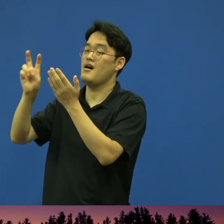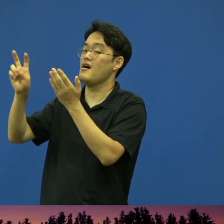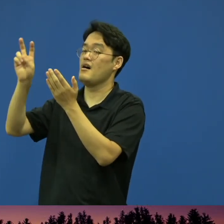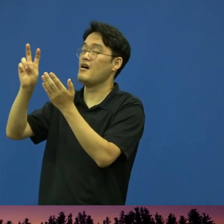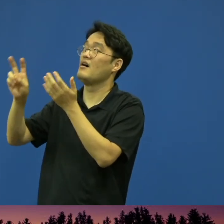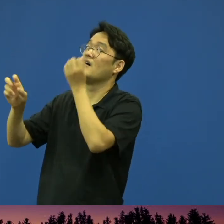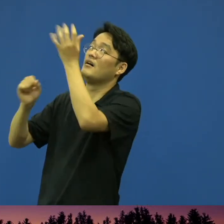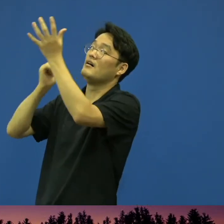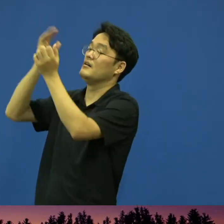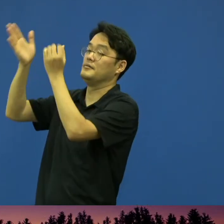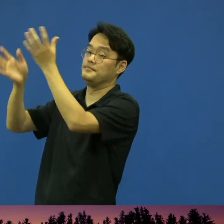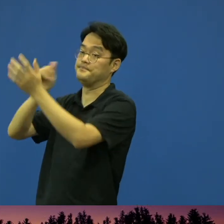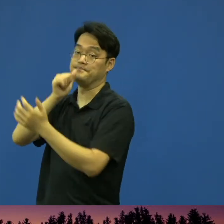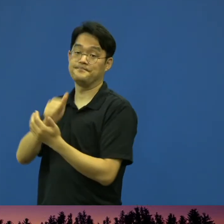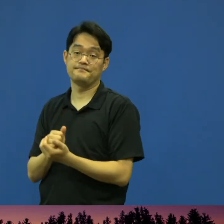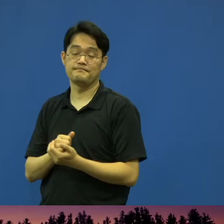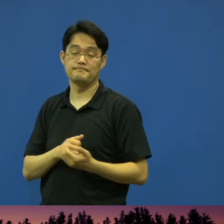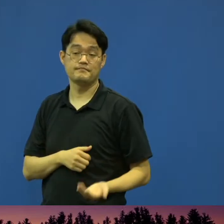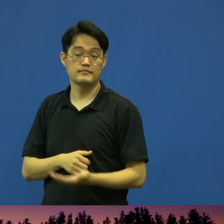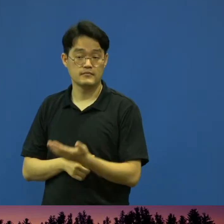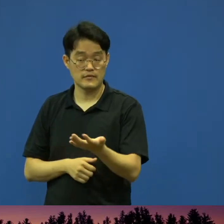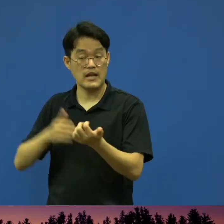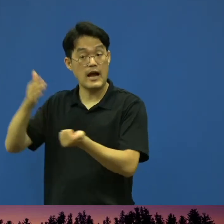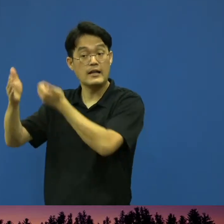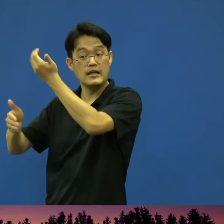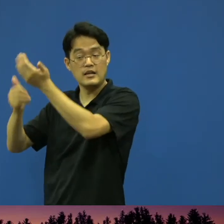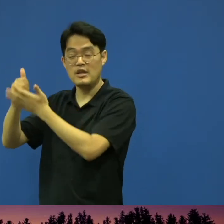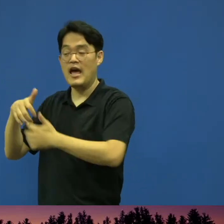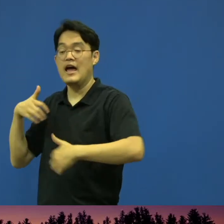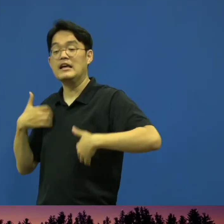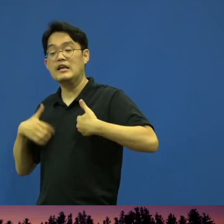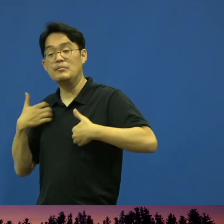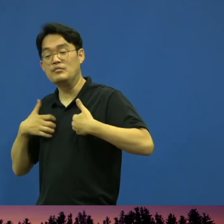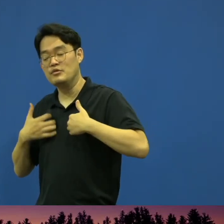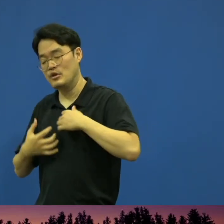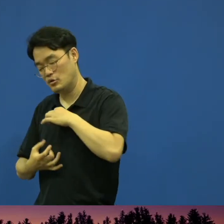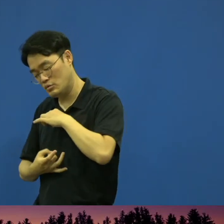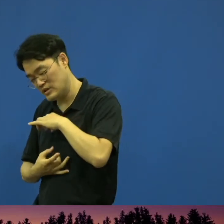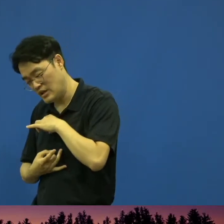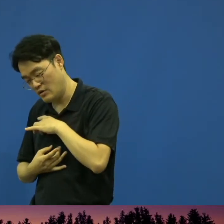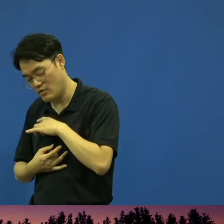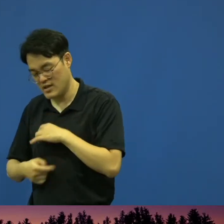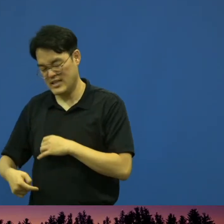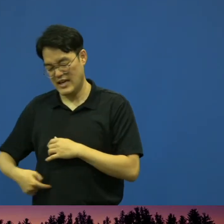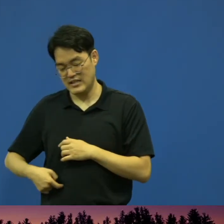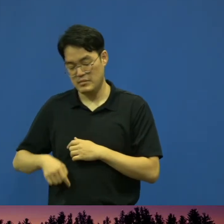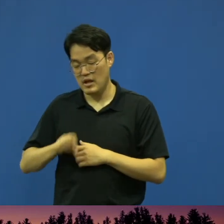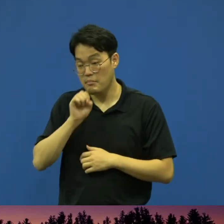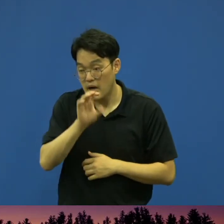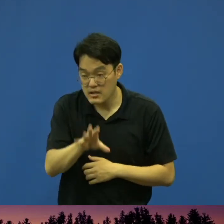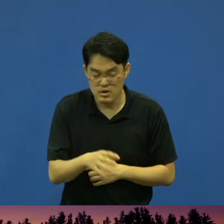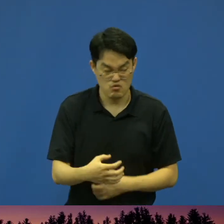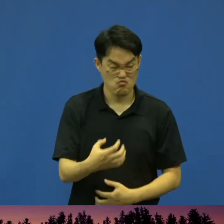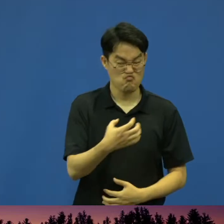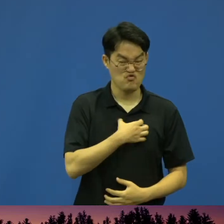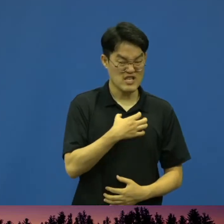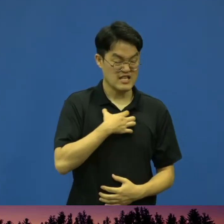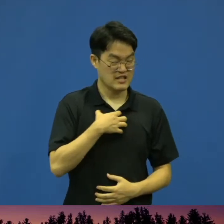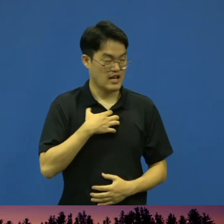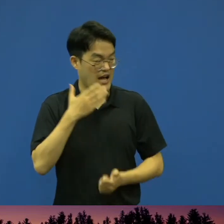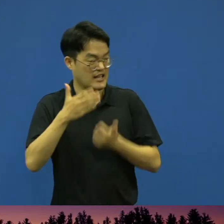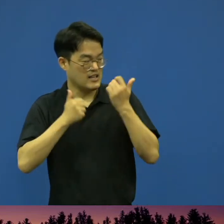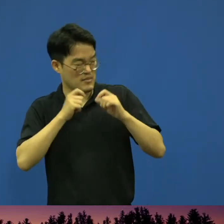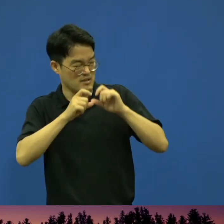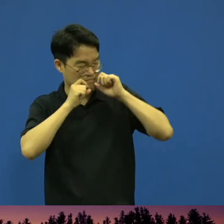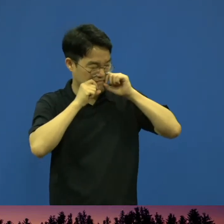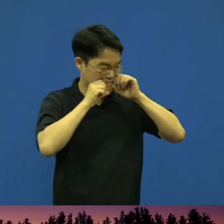말처럼 하나님은 기쁨을 통해서 속삭이시고 양심을 통해서 말씀하시고 위기를 통해서 외치신다. 이 말이